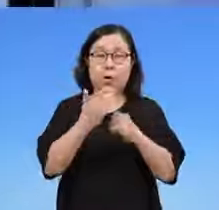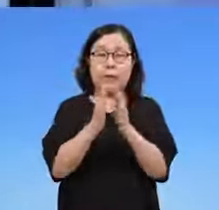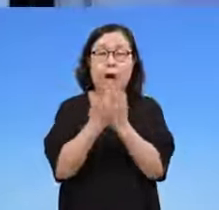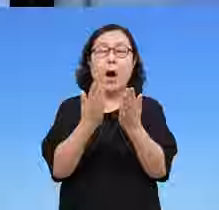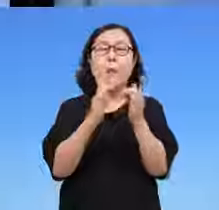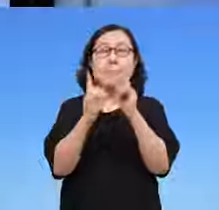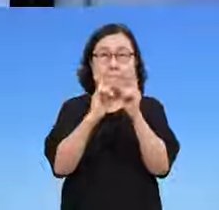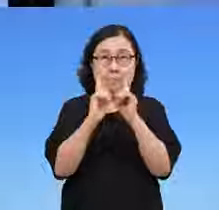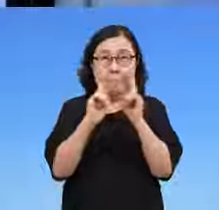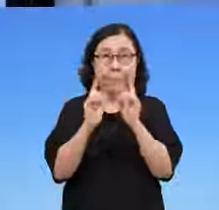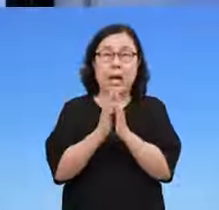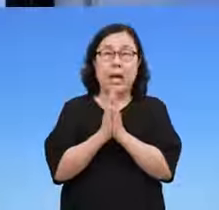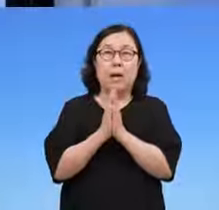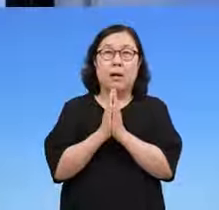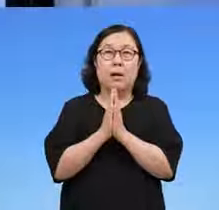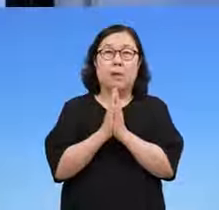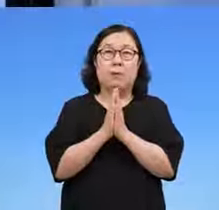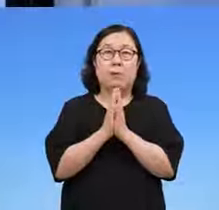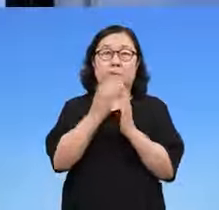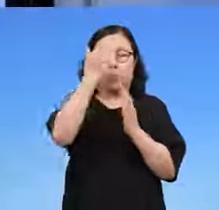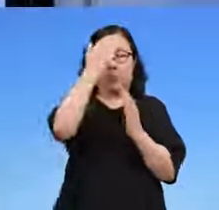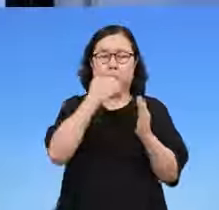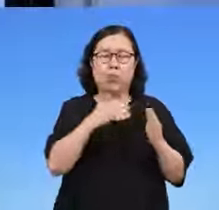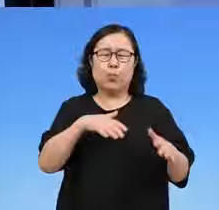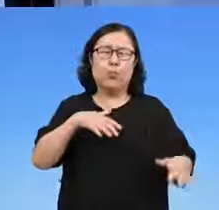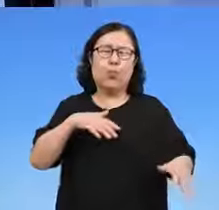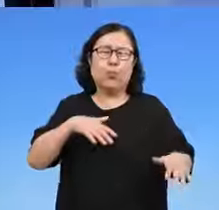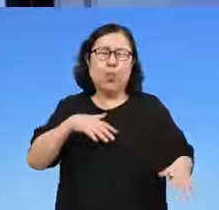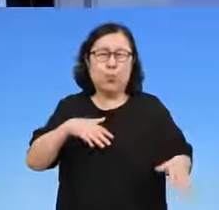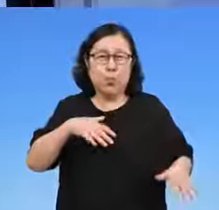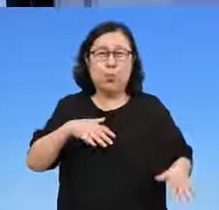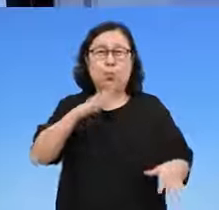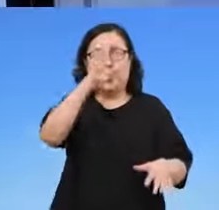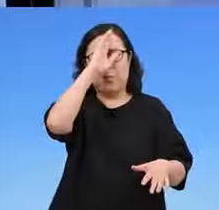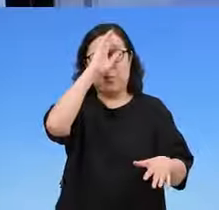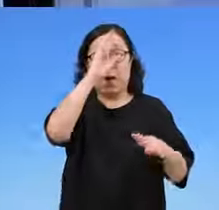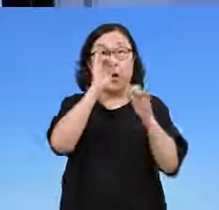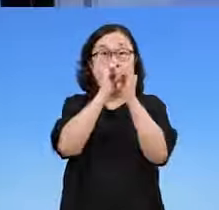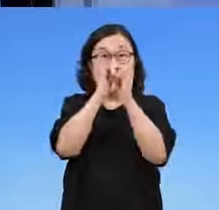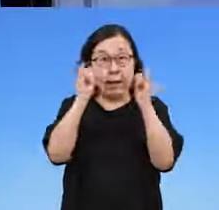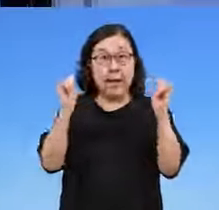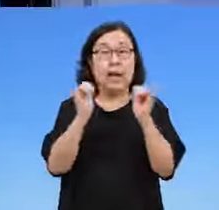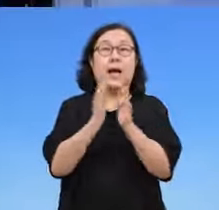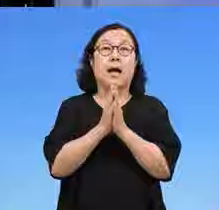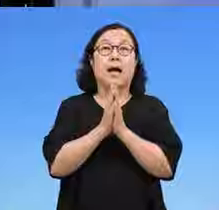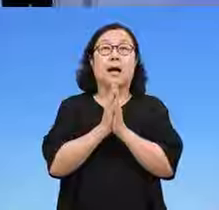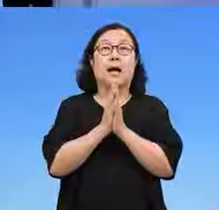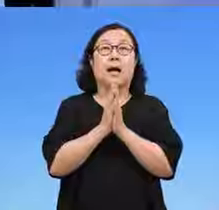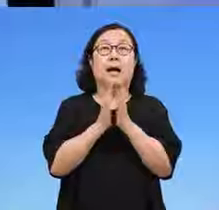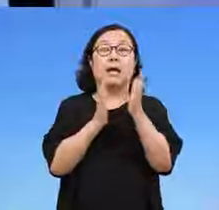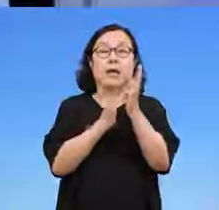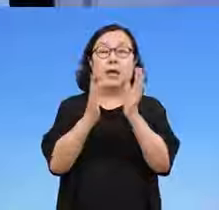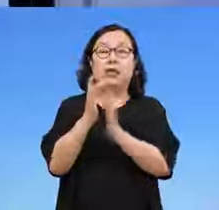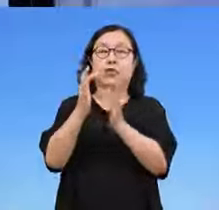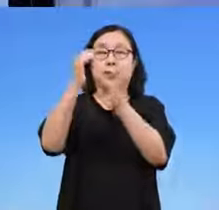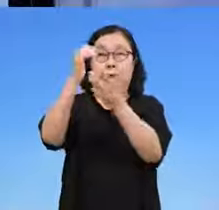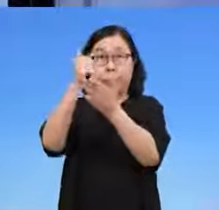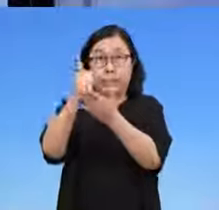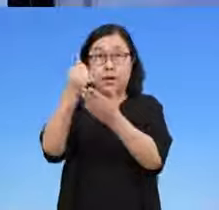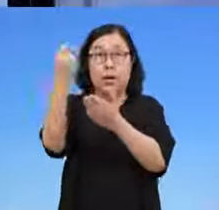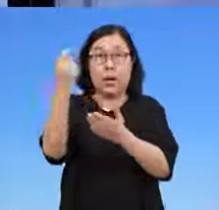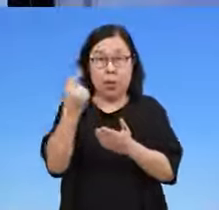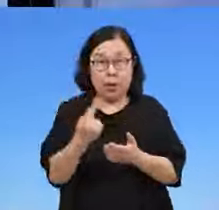오늘 본문에는 이 중풍병자, 이 몸을 가누지 못하는 중풍병자가 이제